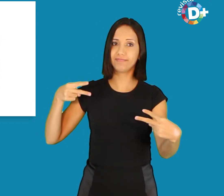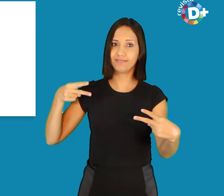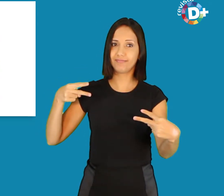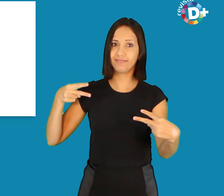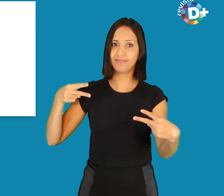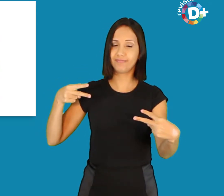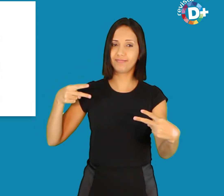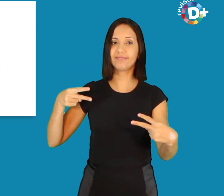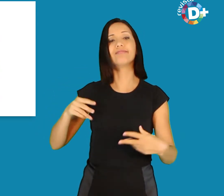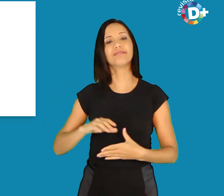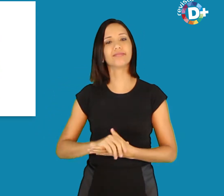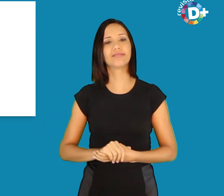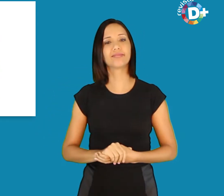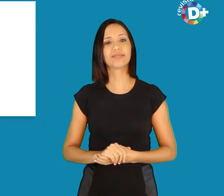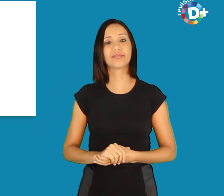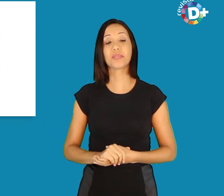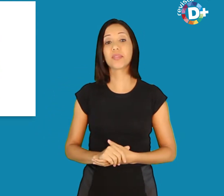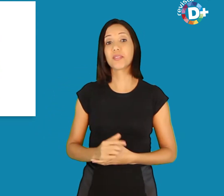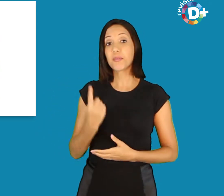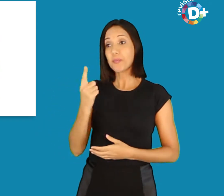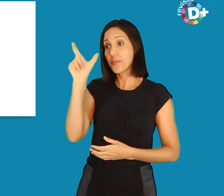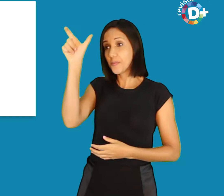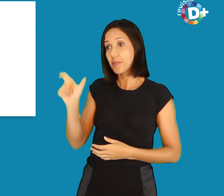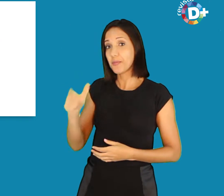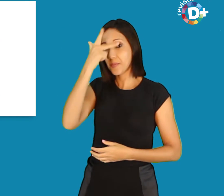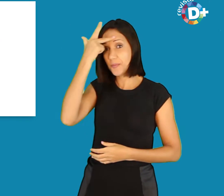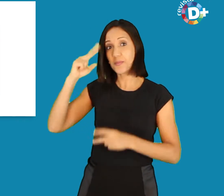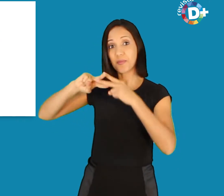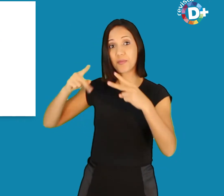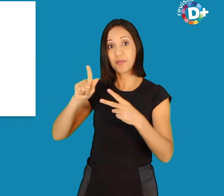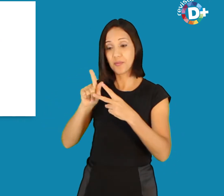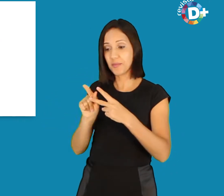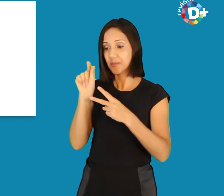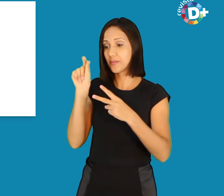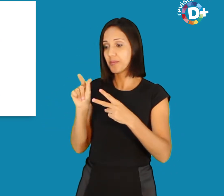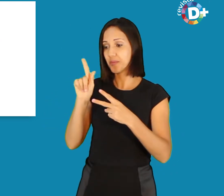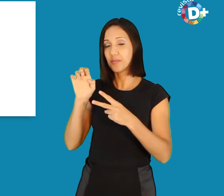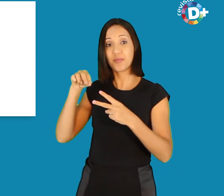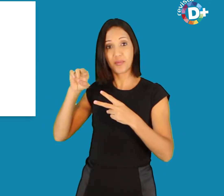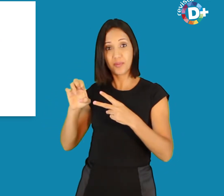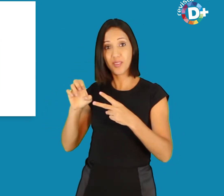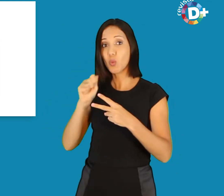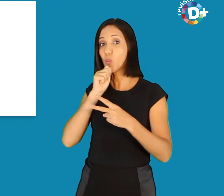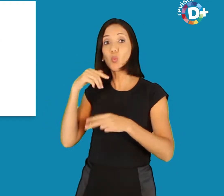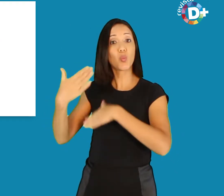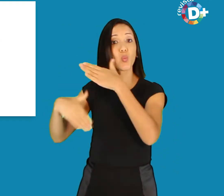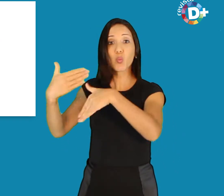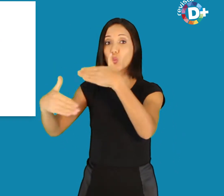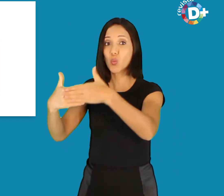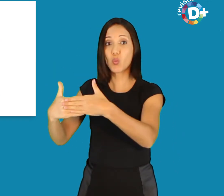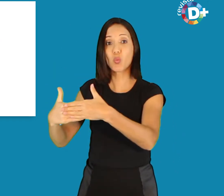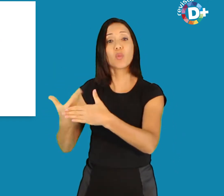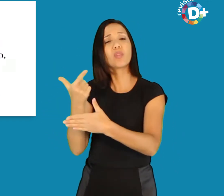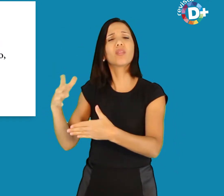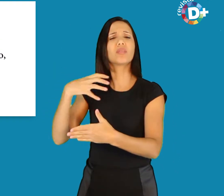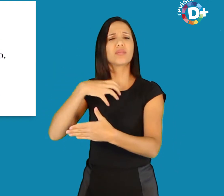porque é uma pessoa a desenvolve e outra não afirma o neurologista francisco